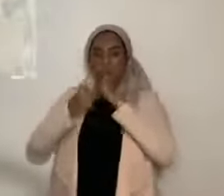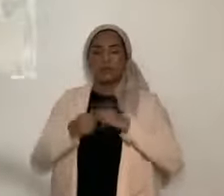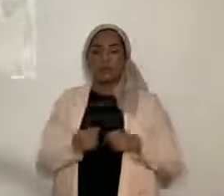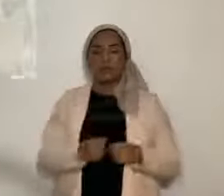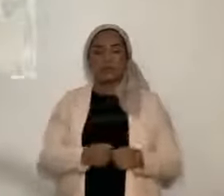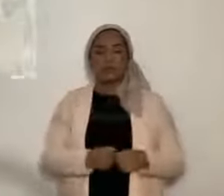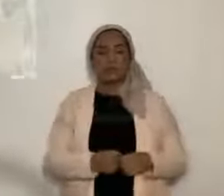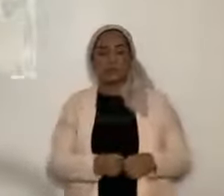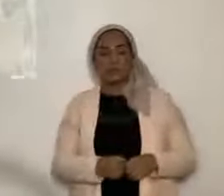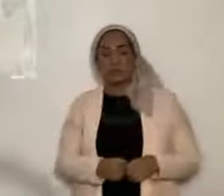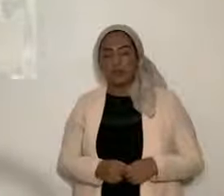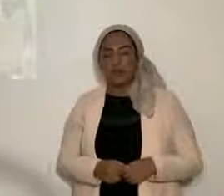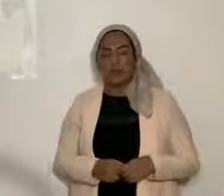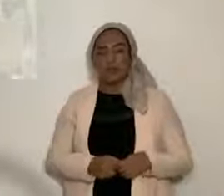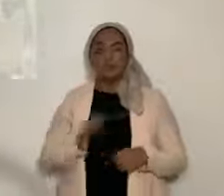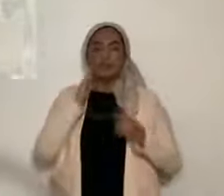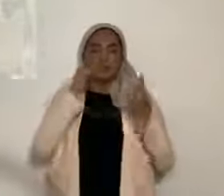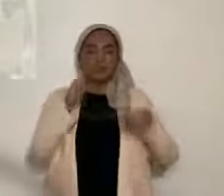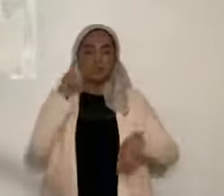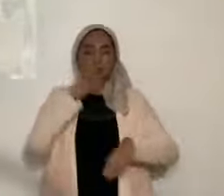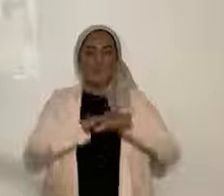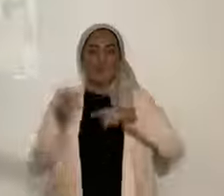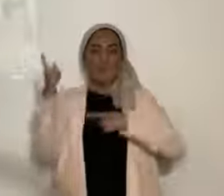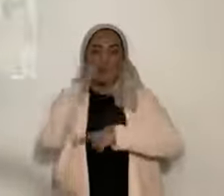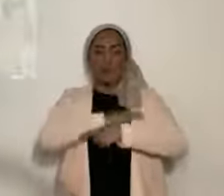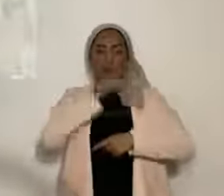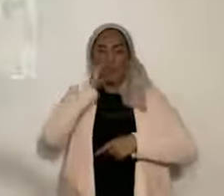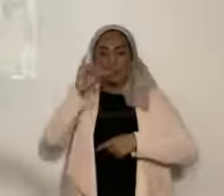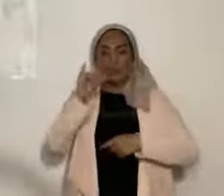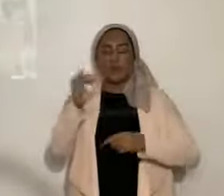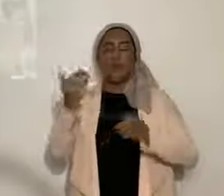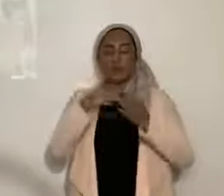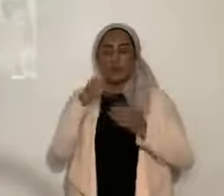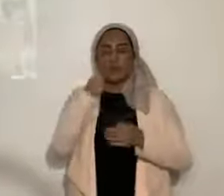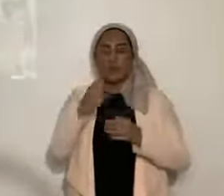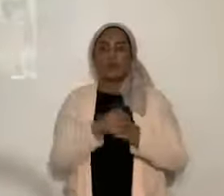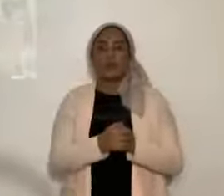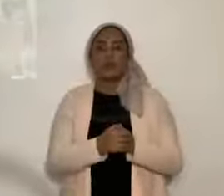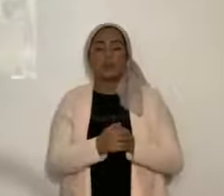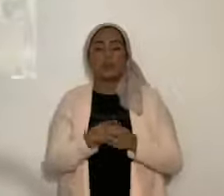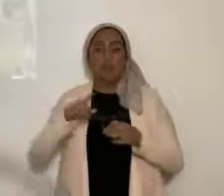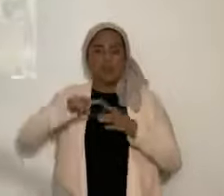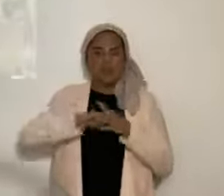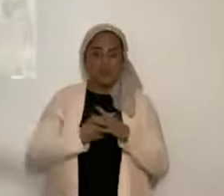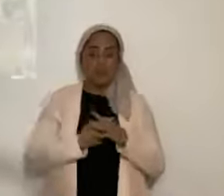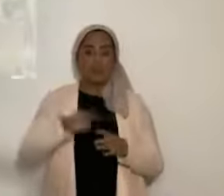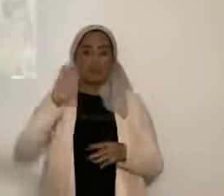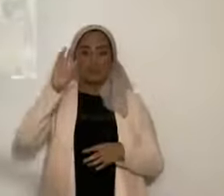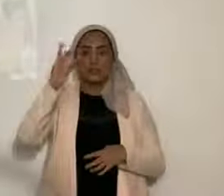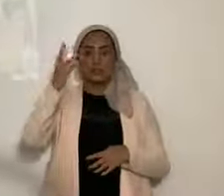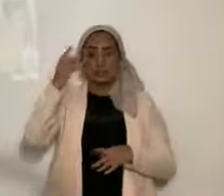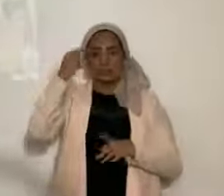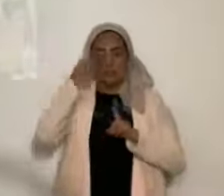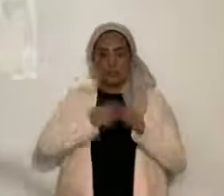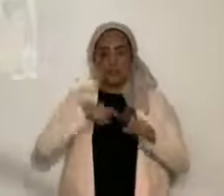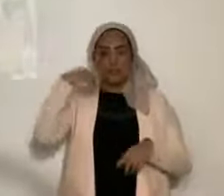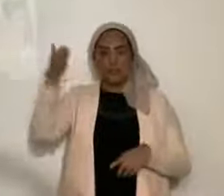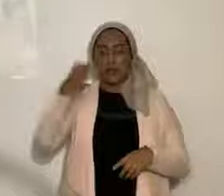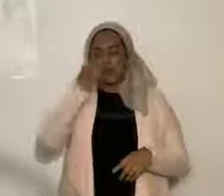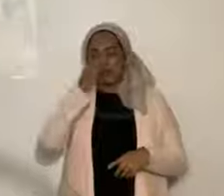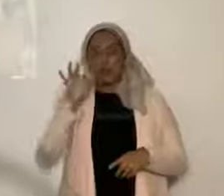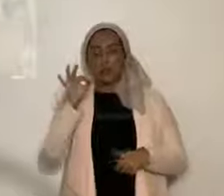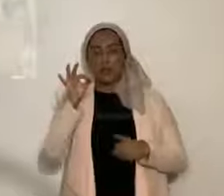Corintios 15:52, será un Yom Teruah. Repito para los que no entendieron. Empieza el mes sexto en un par de